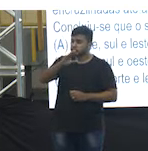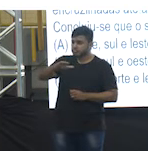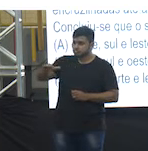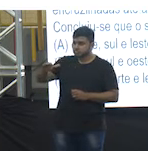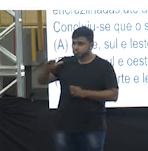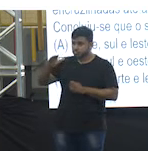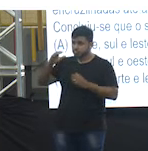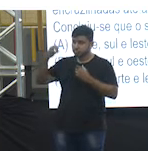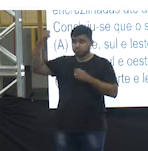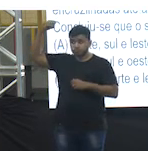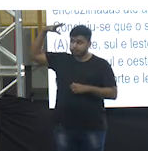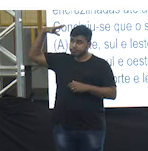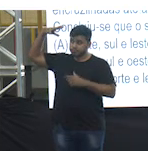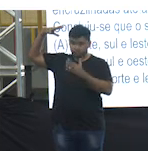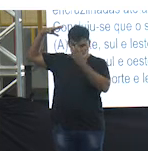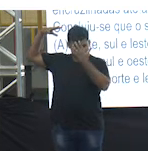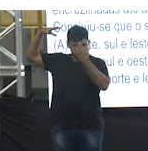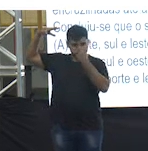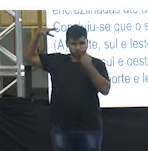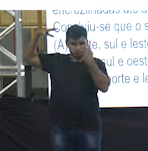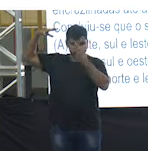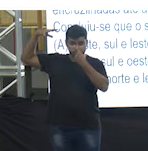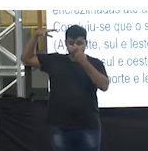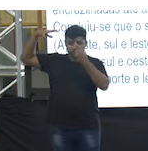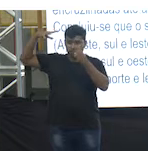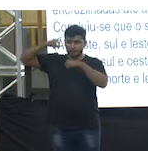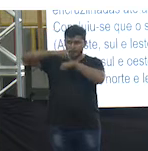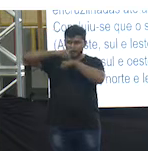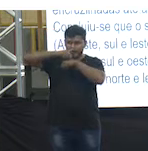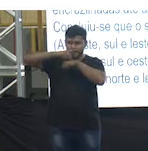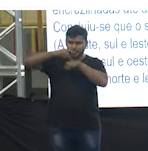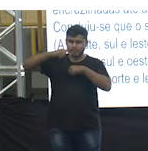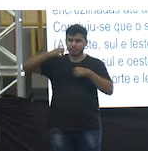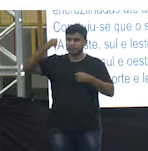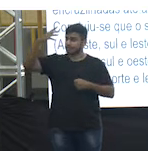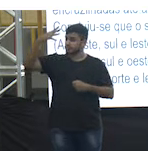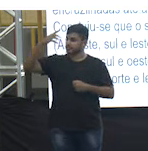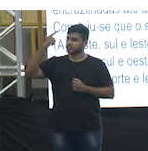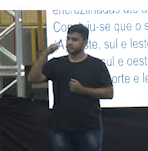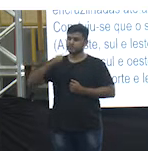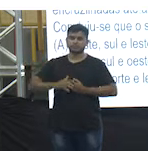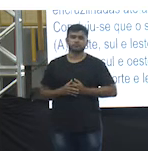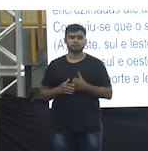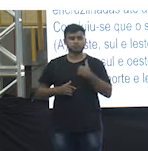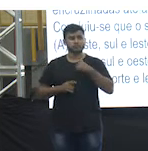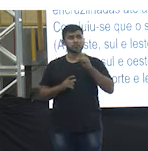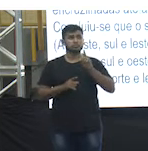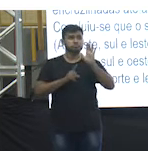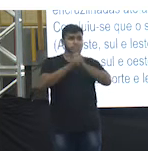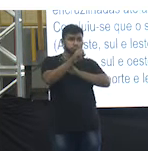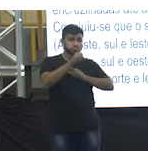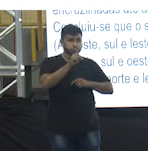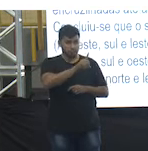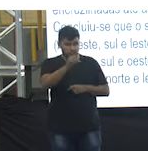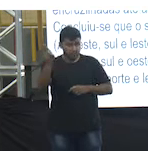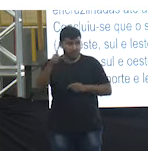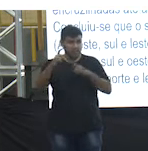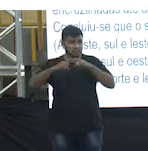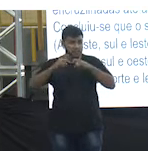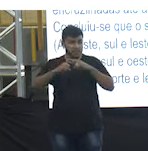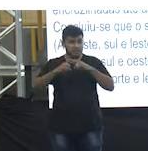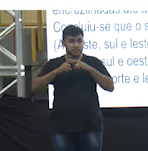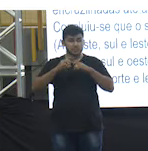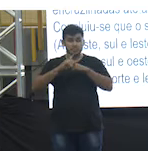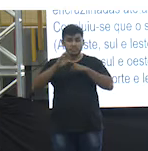sombra. Um me perguntou: o senhor vai à casa do doutor Stephen Albert? Sem aguardar a